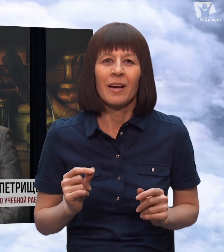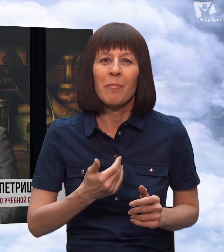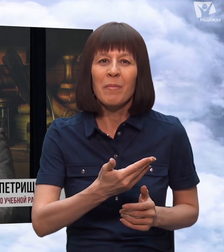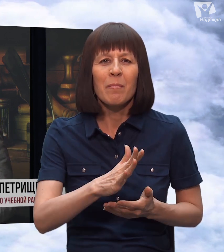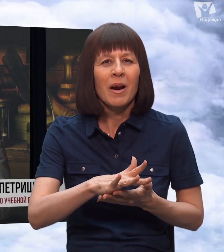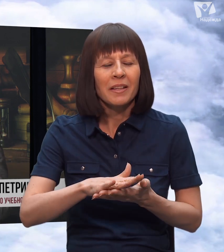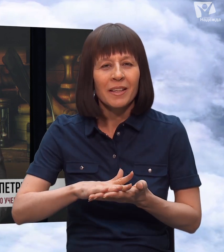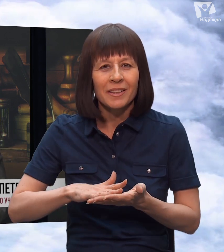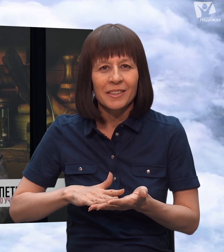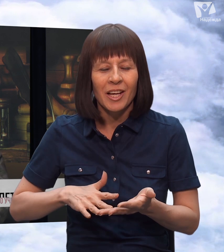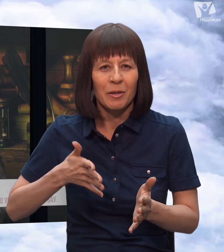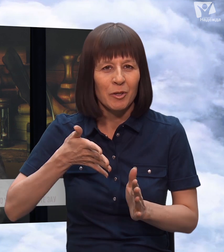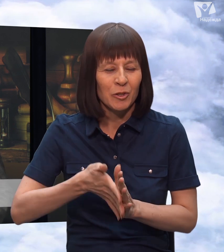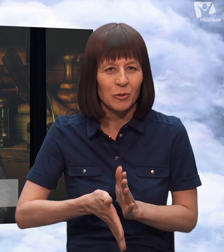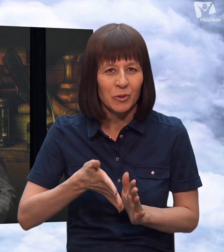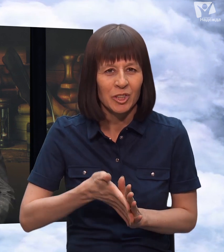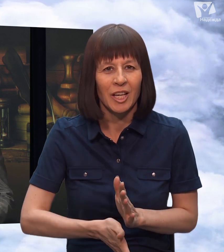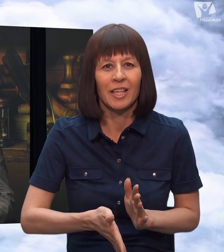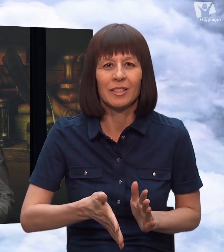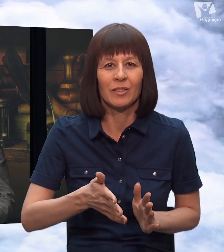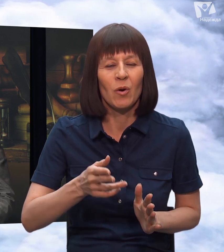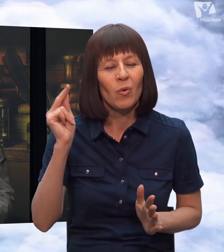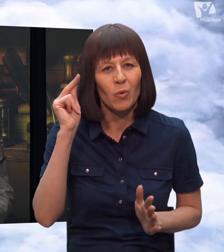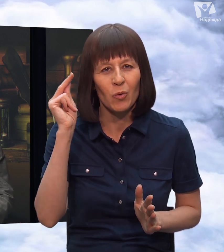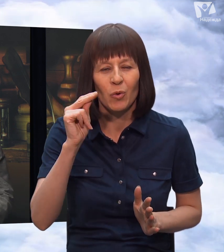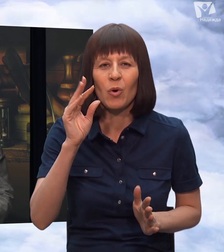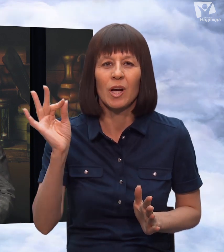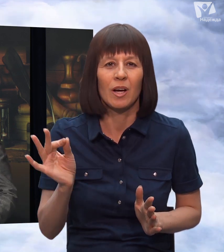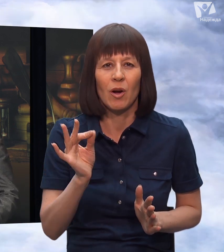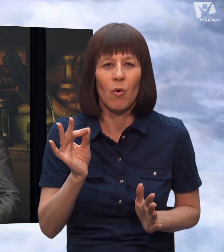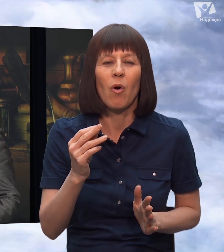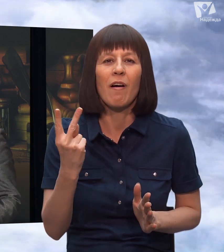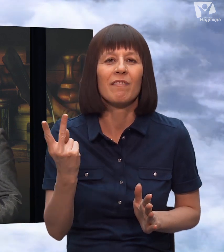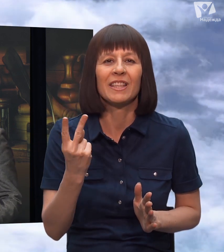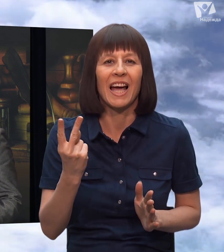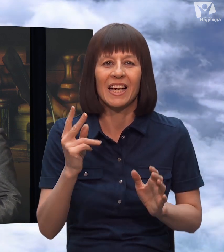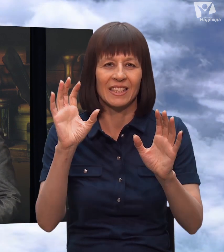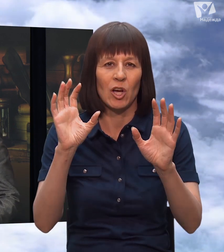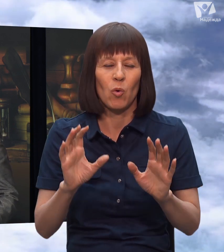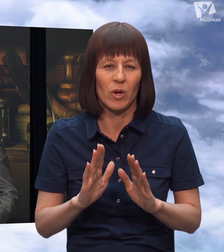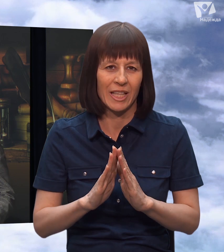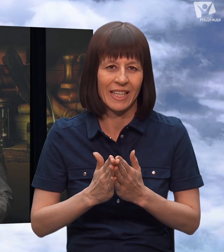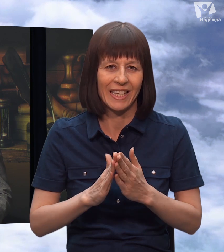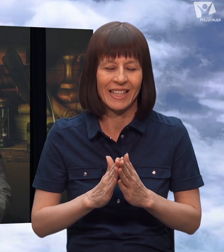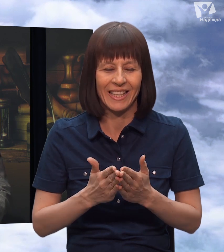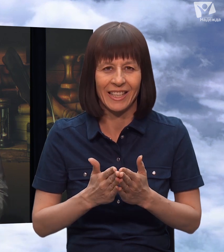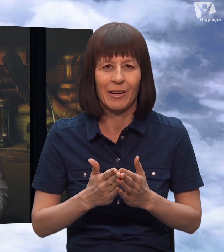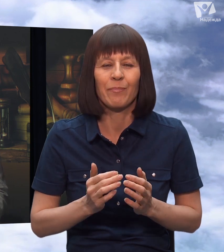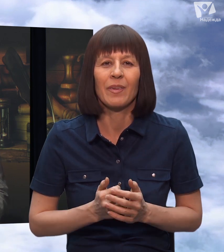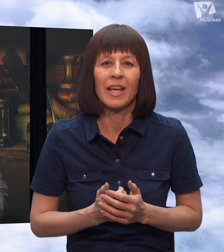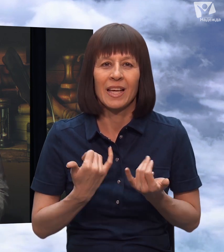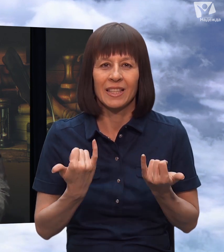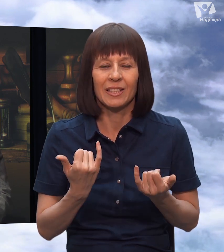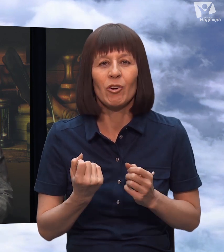с вами приближаемся к завершению очередного квартала очередных уроков субботней школы и сегодня у нас